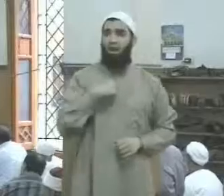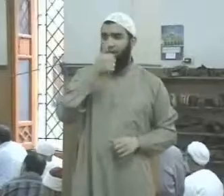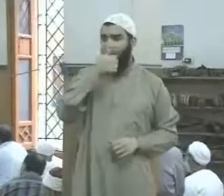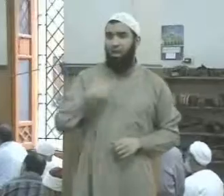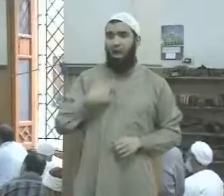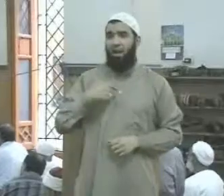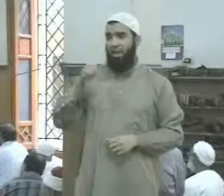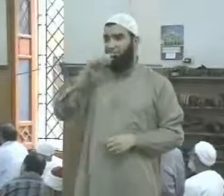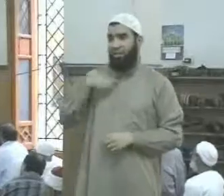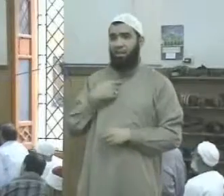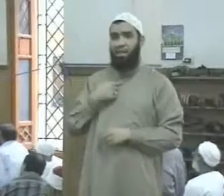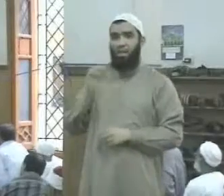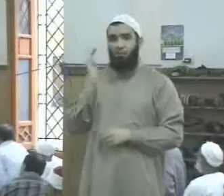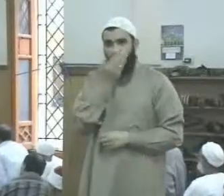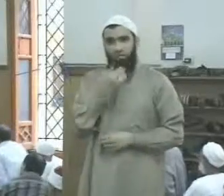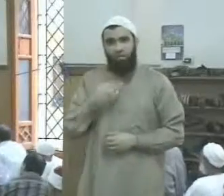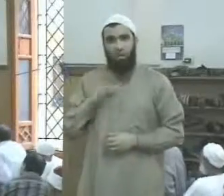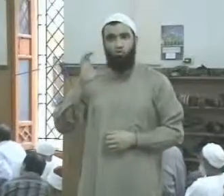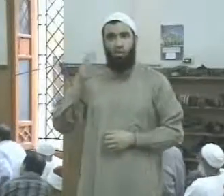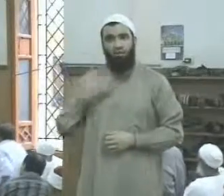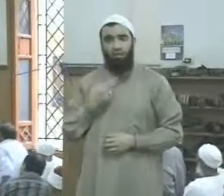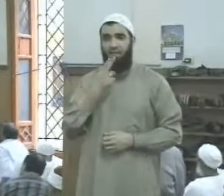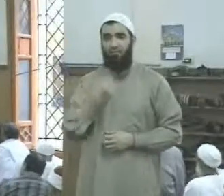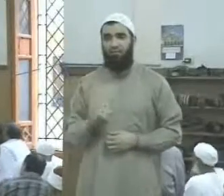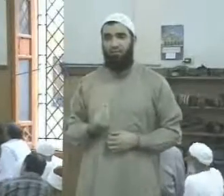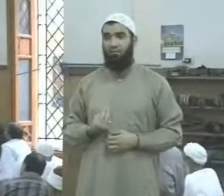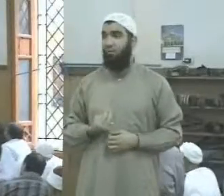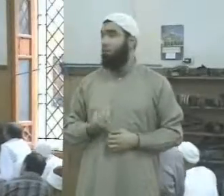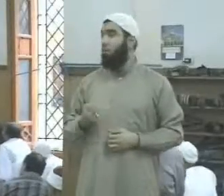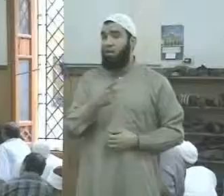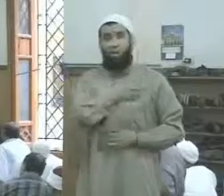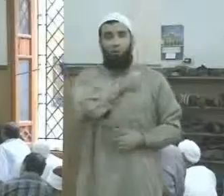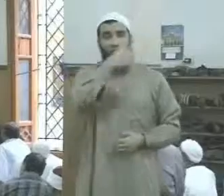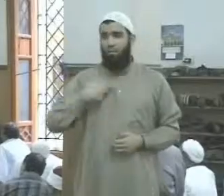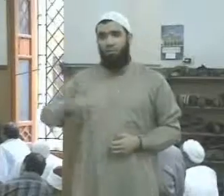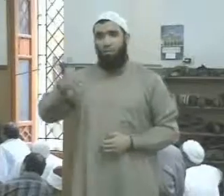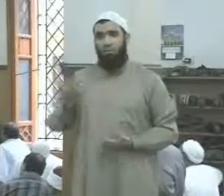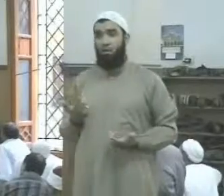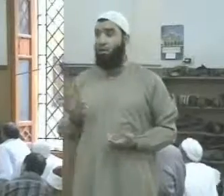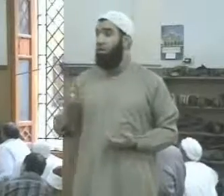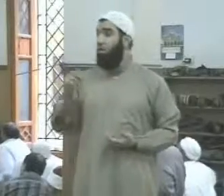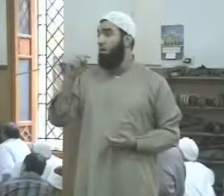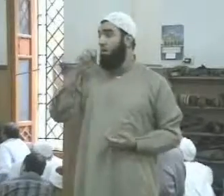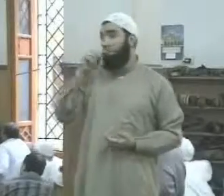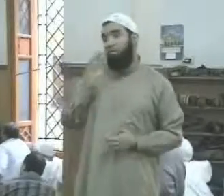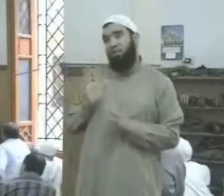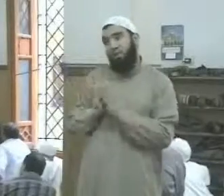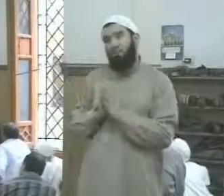بحره العفيفه؟ قال هما ولدان. صحيح الام مختلفه